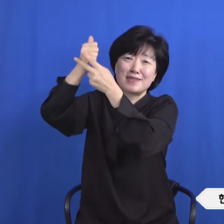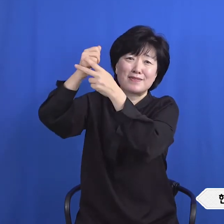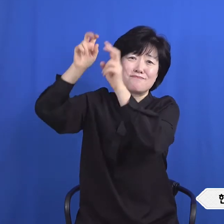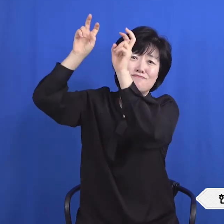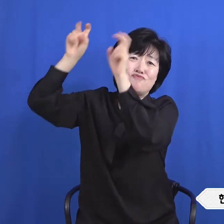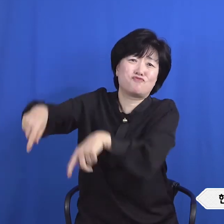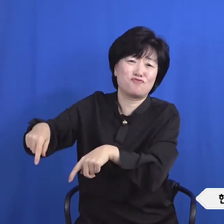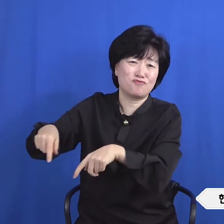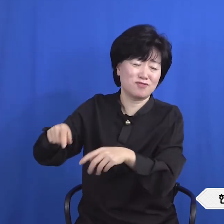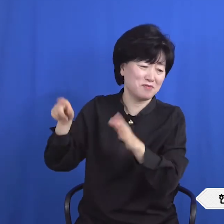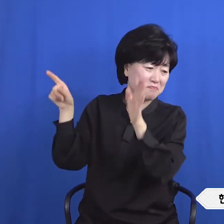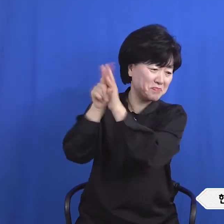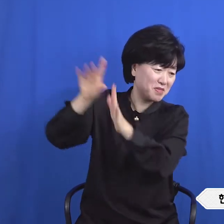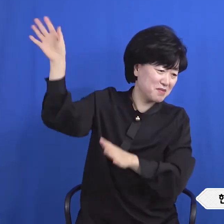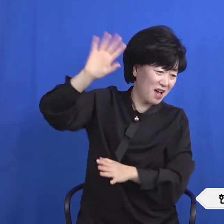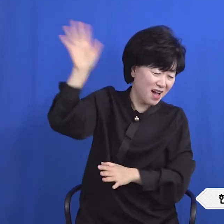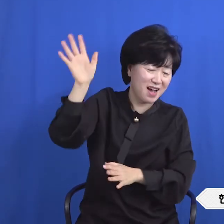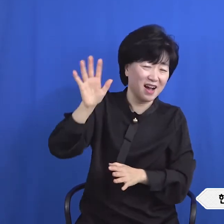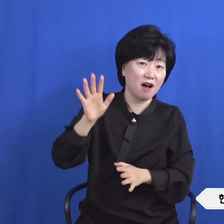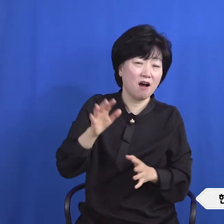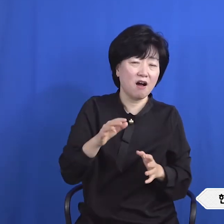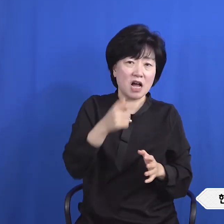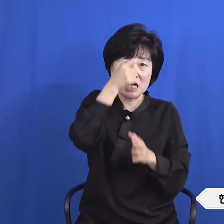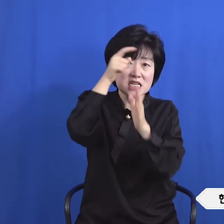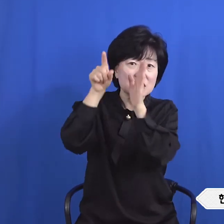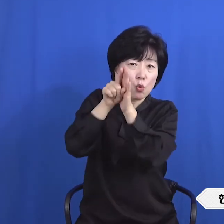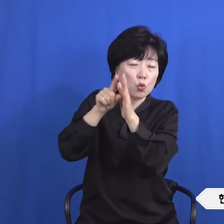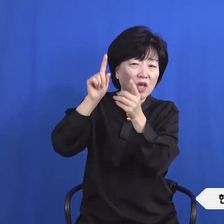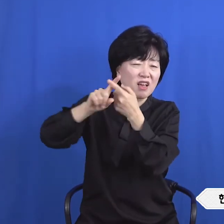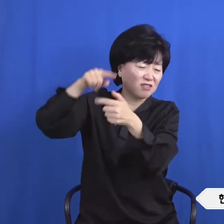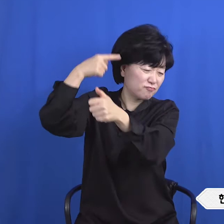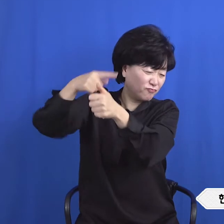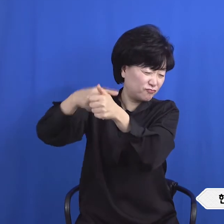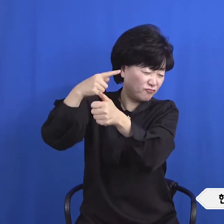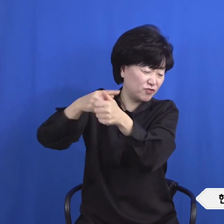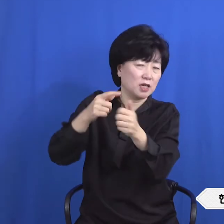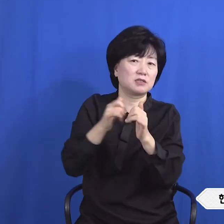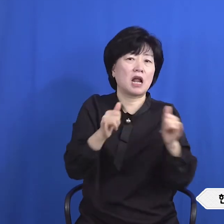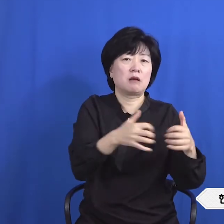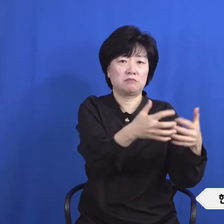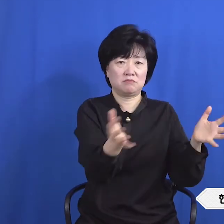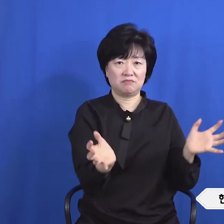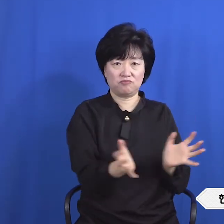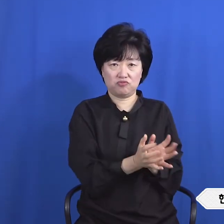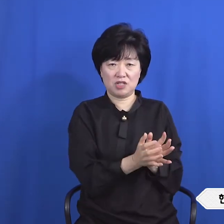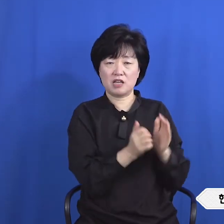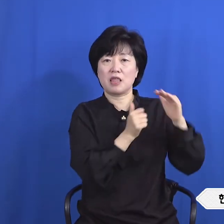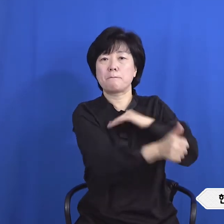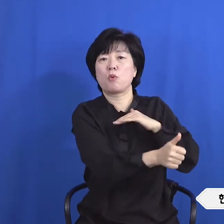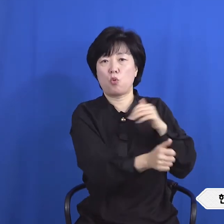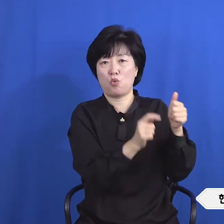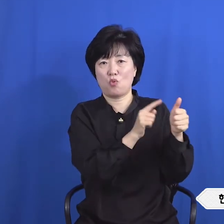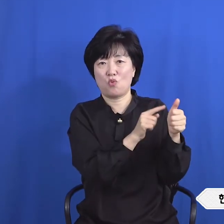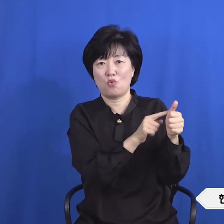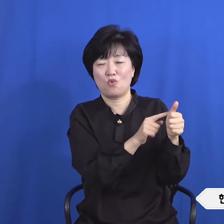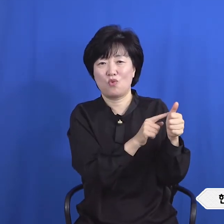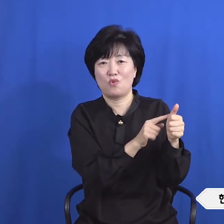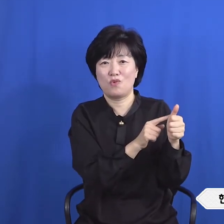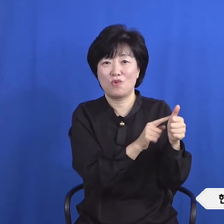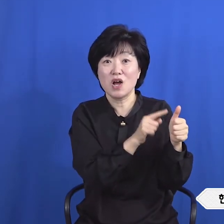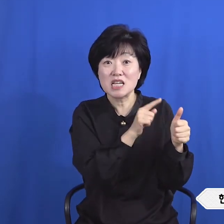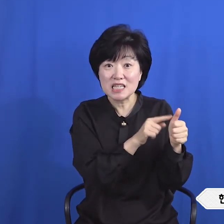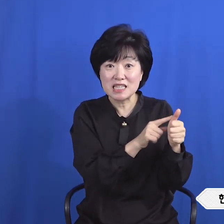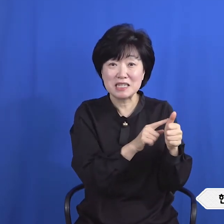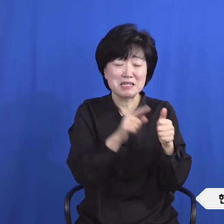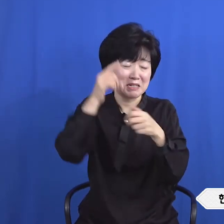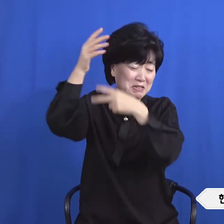기독교를 무차별 공격하는 무신론 그룹의 대표자였습니다. 워낙 역량이 있으니까 대표자였습니다. 그런데